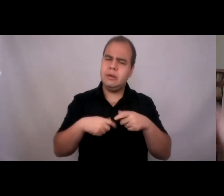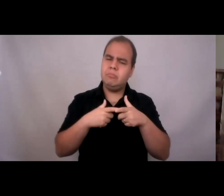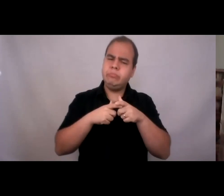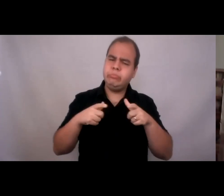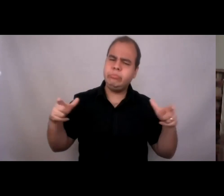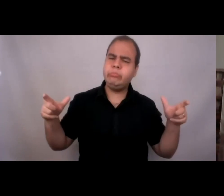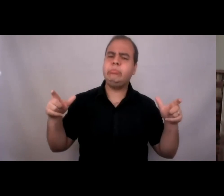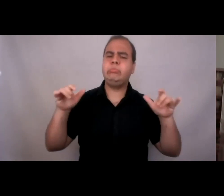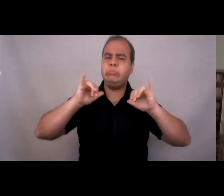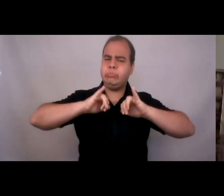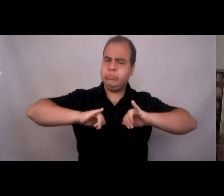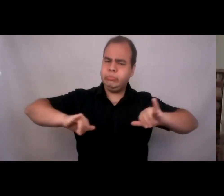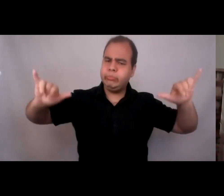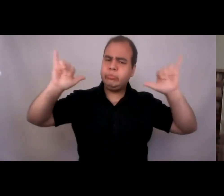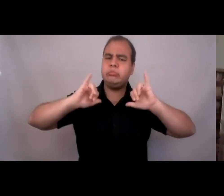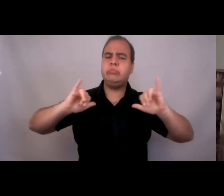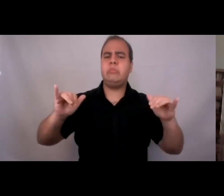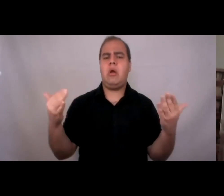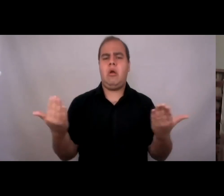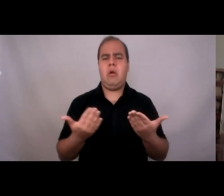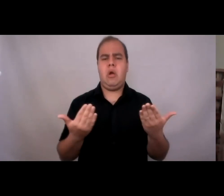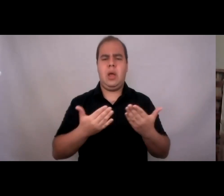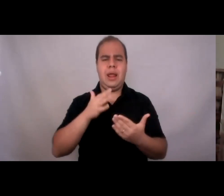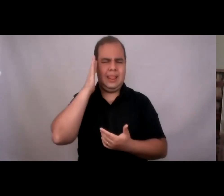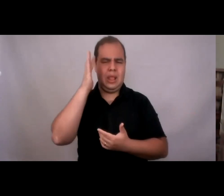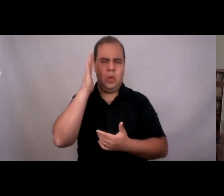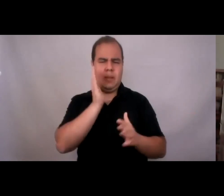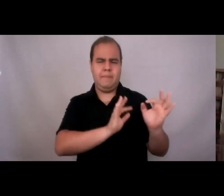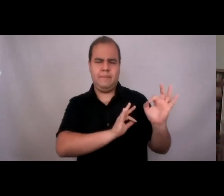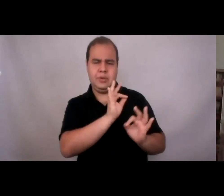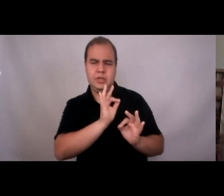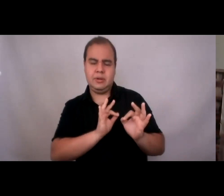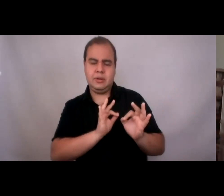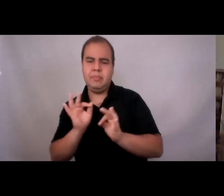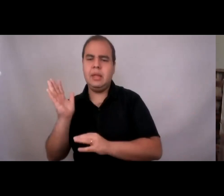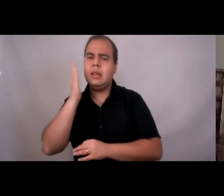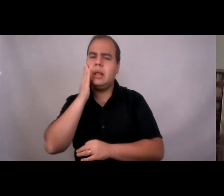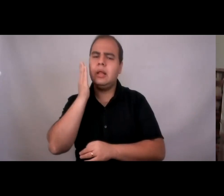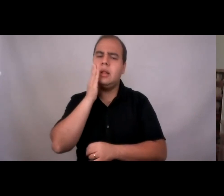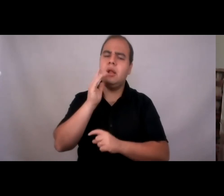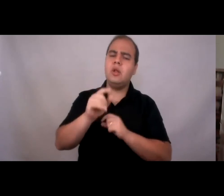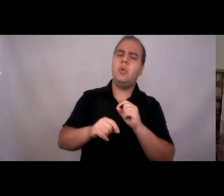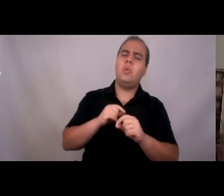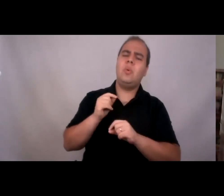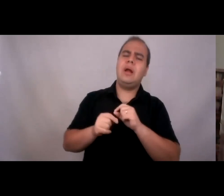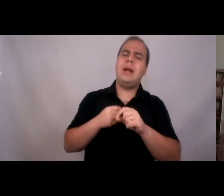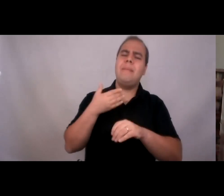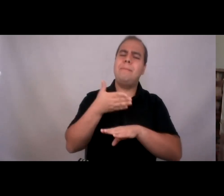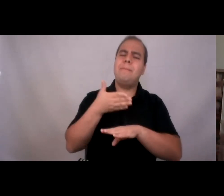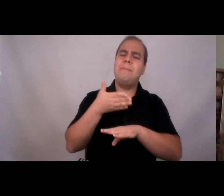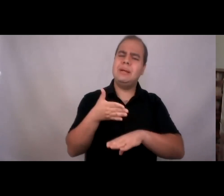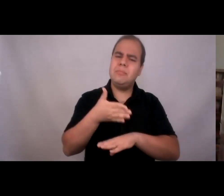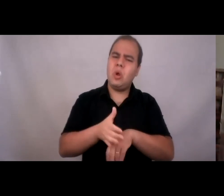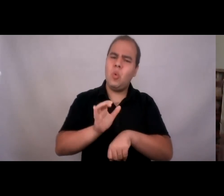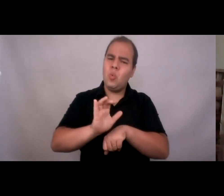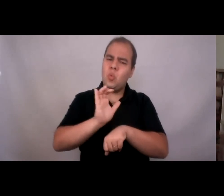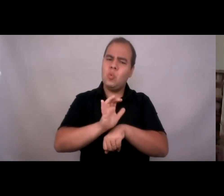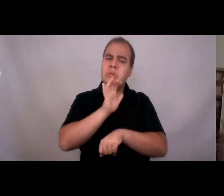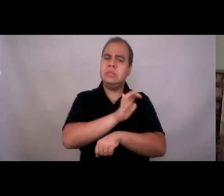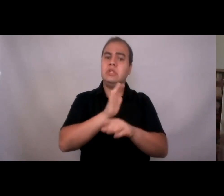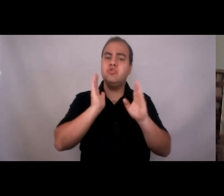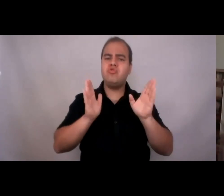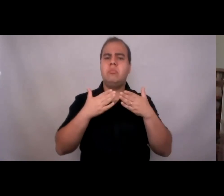do público para esse módulo Teoria e Planejamento, entendendo que participar de um curso como esse já